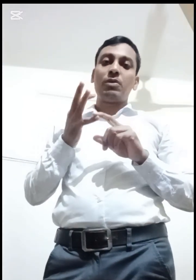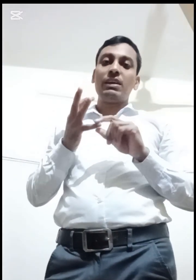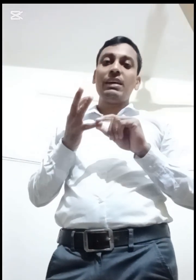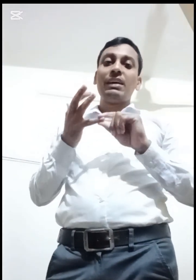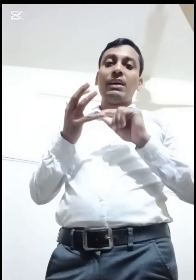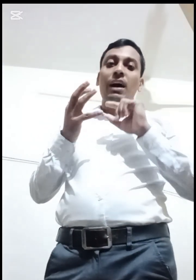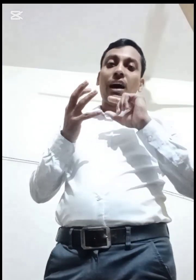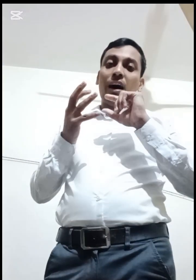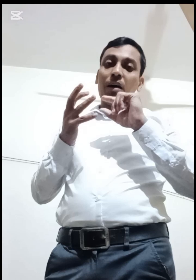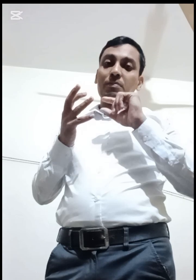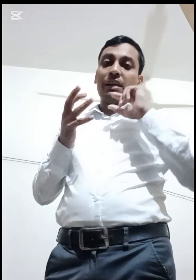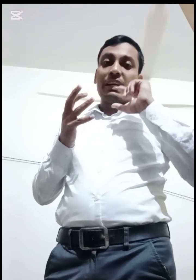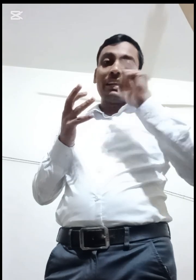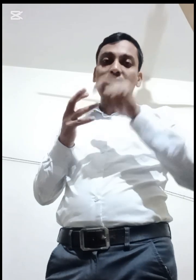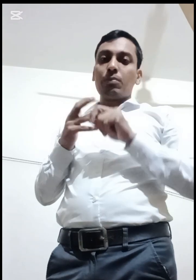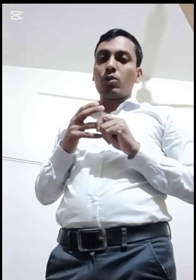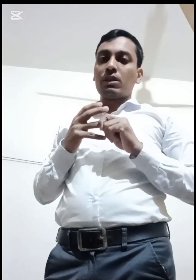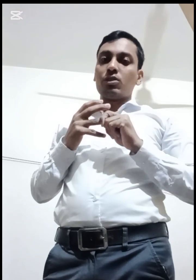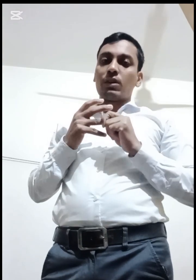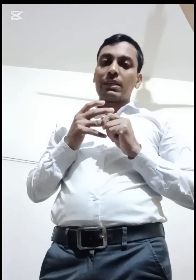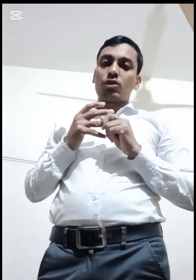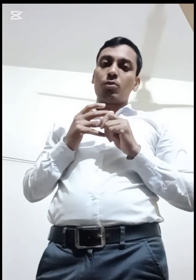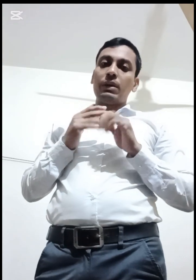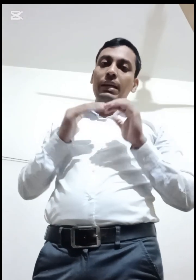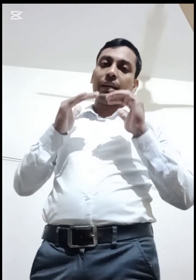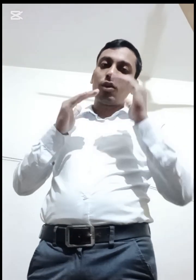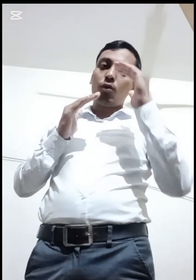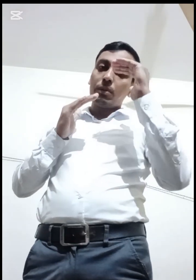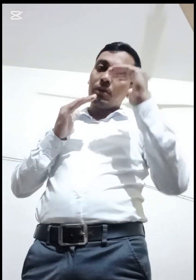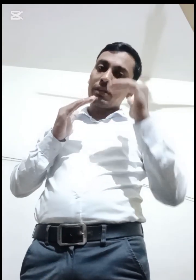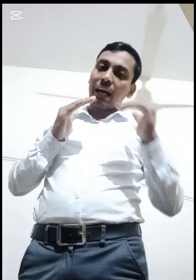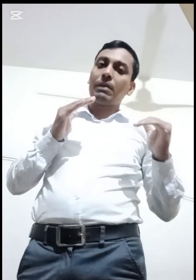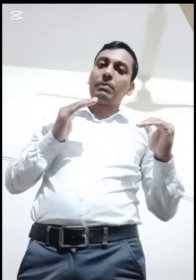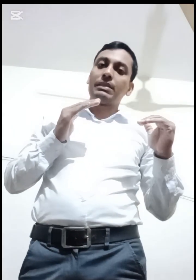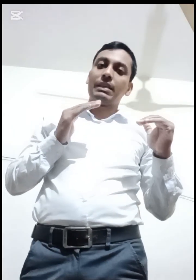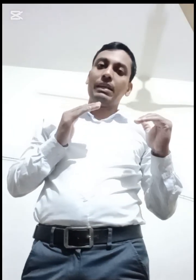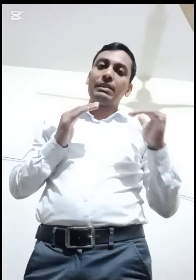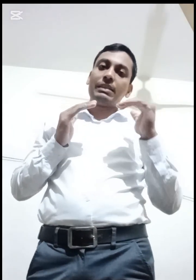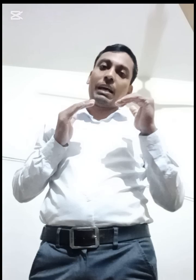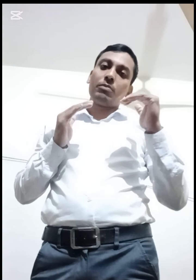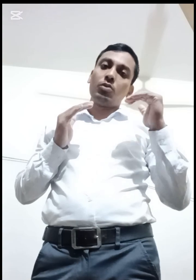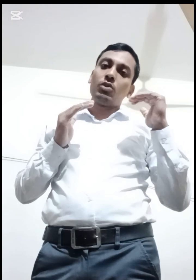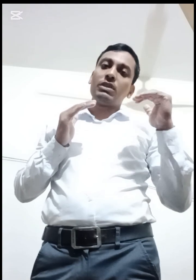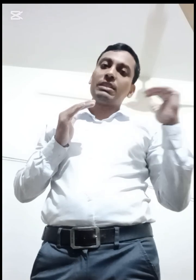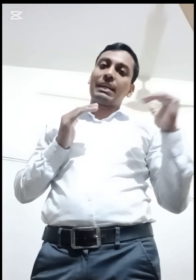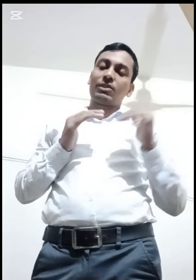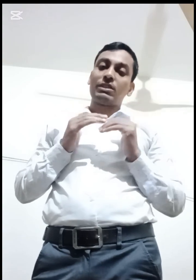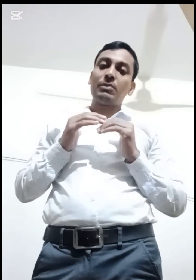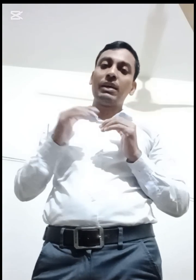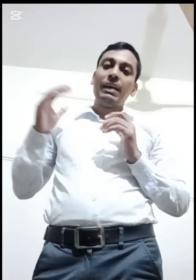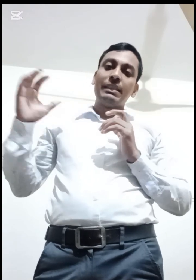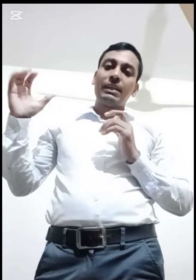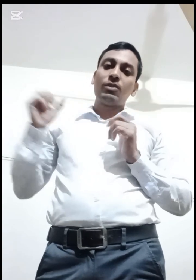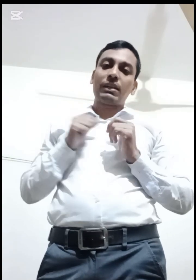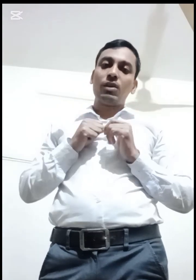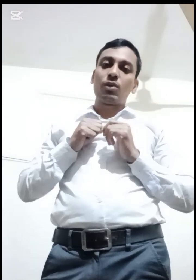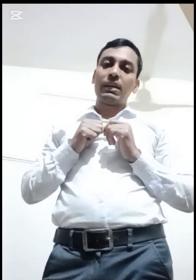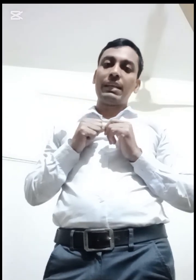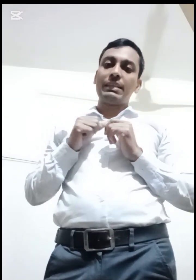হলে আপনার ইন্ডাকটিভ লোডের জন্য কাজ করবে। এরকম বিভিন্ন টাইপ আছে, সে টাইপ অনুযায়ী সে কাজ করে। যেমন যে কোনো একটা লোককে নিয়ে এসে